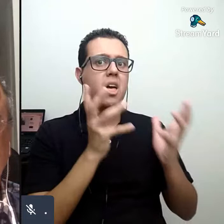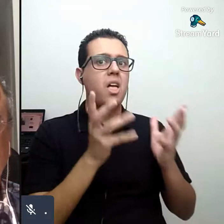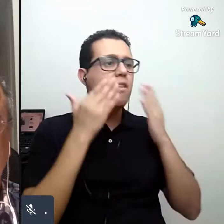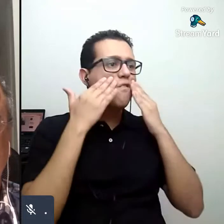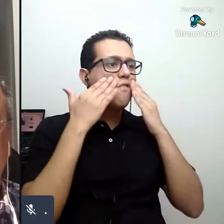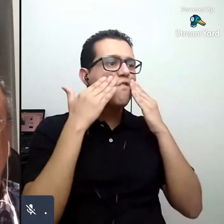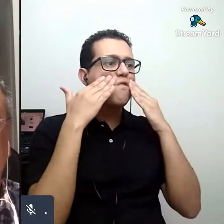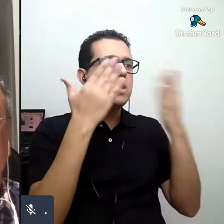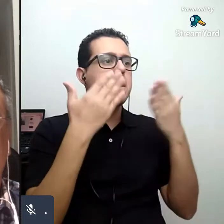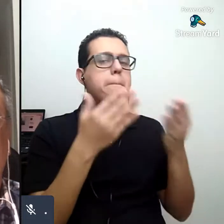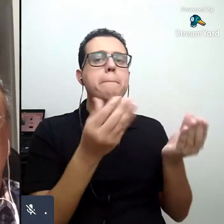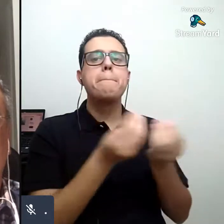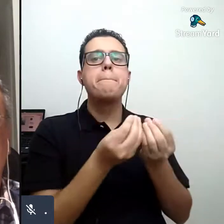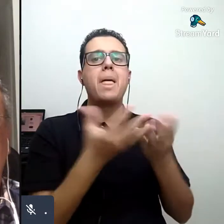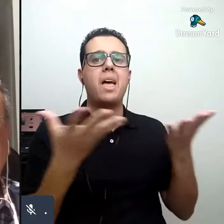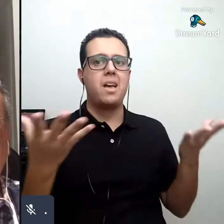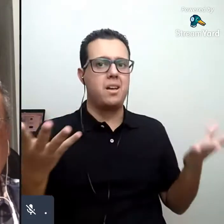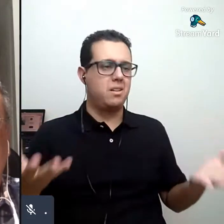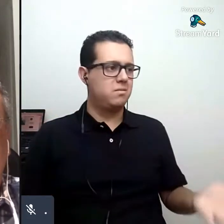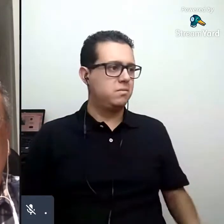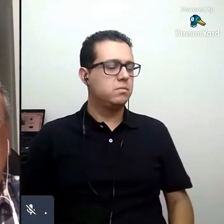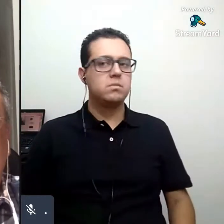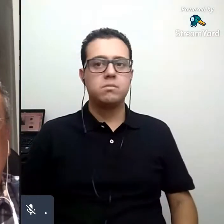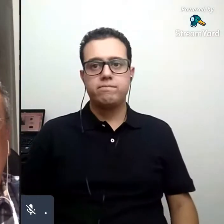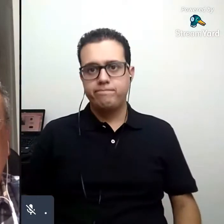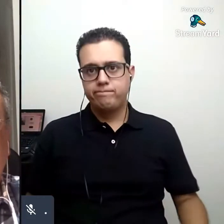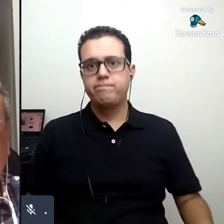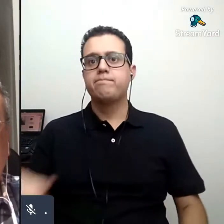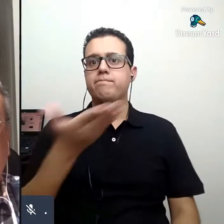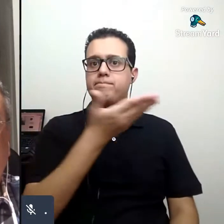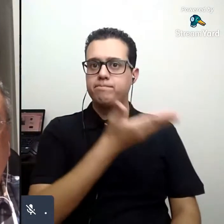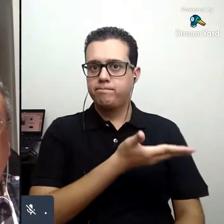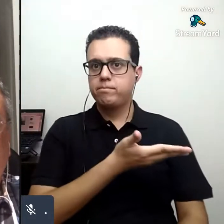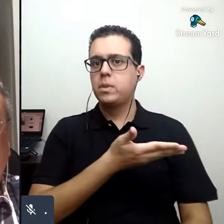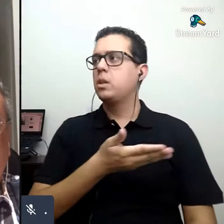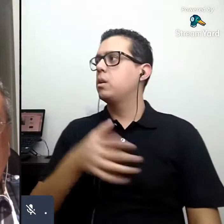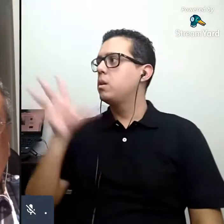acontecer. Parece que este homem ouviu isto,